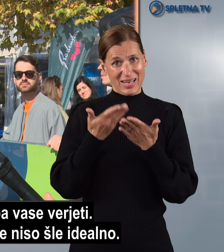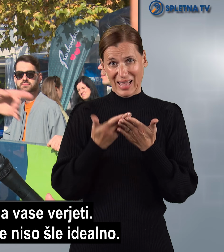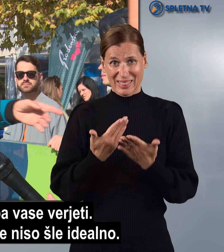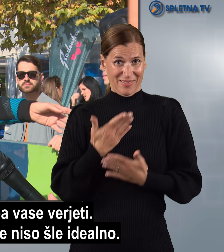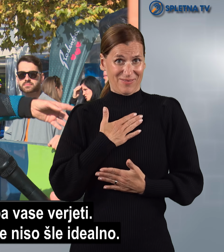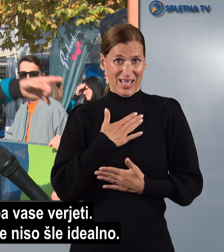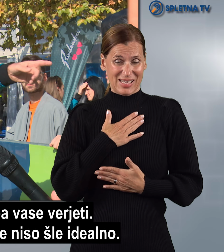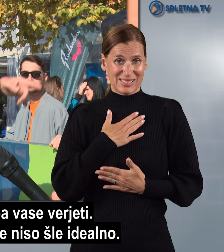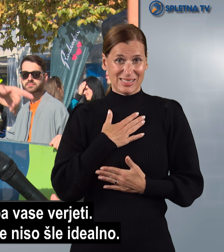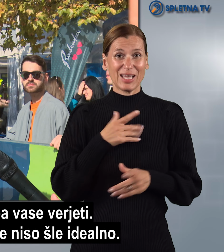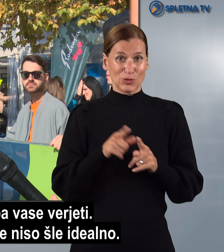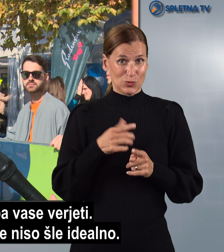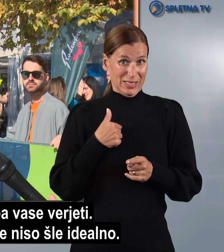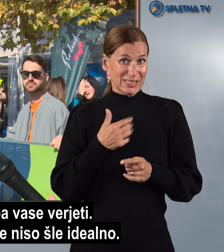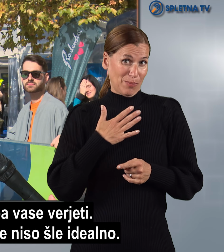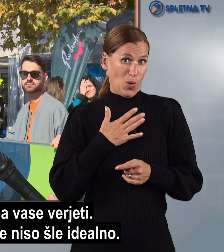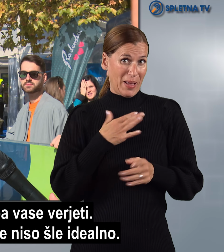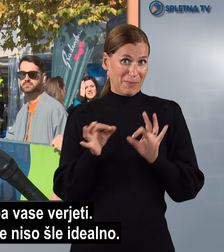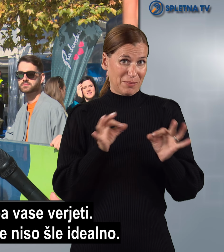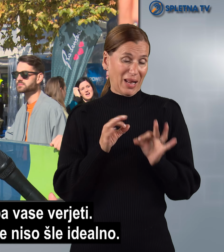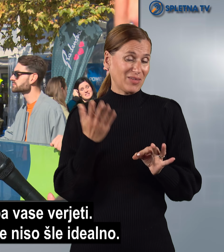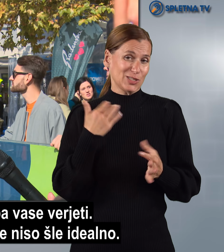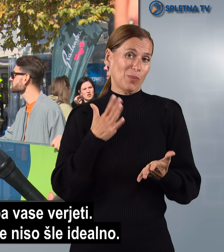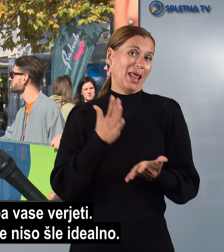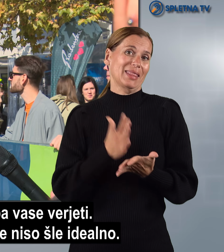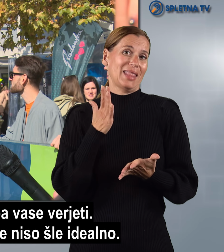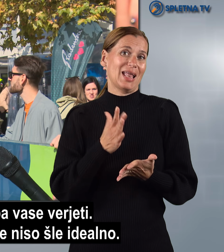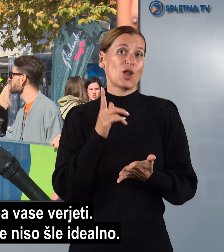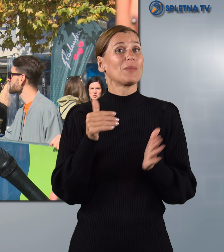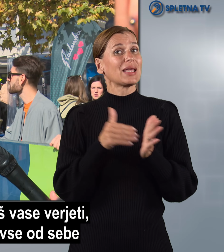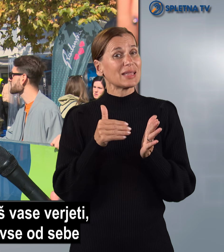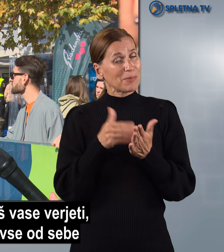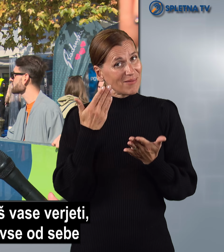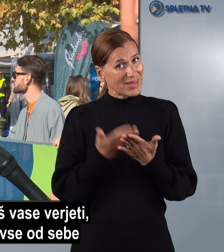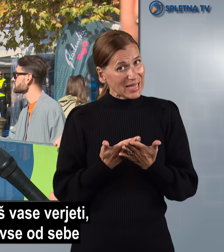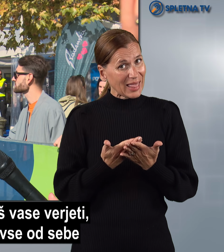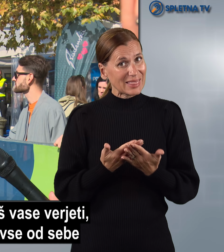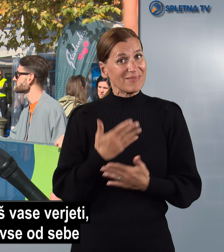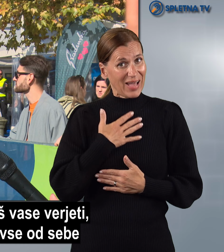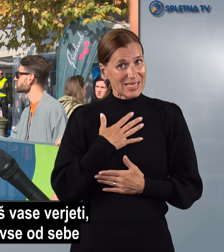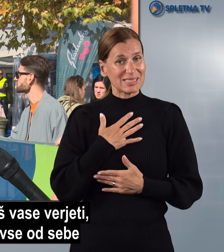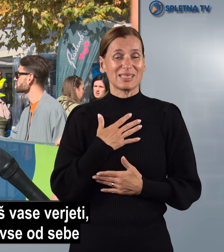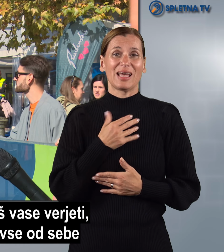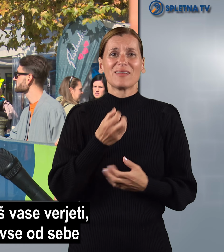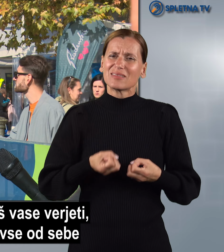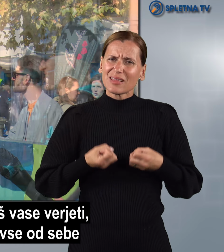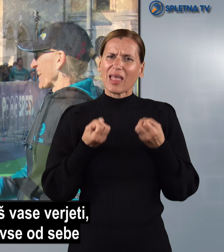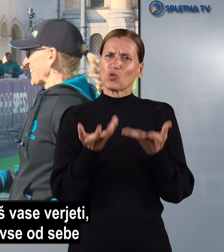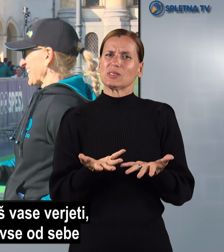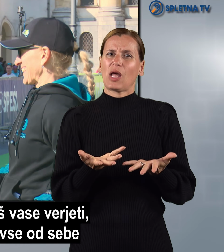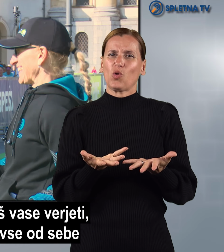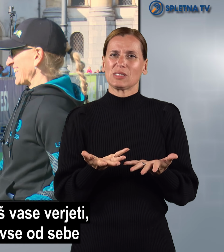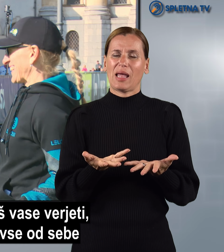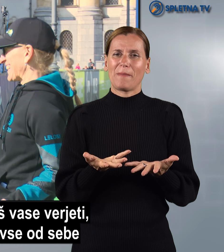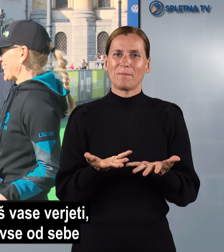vase verjeti. Tudi jaz sem v bistvu, bom rekel, moje priprave niso šle idealno, ampak moraš vase verjeti,